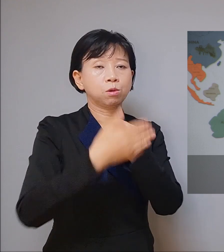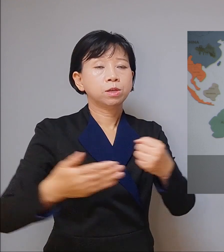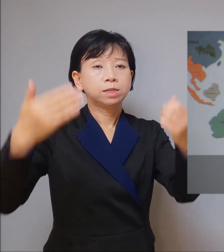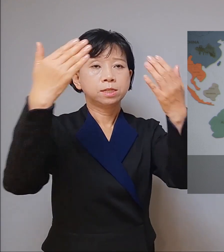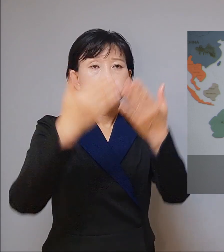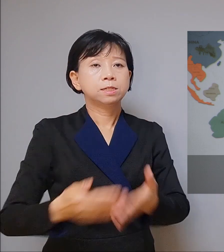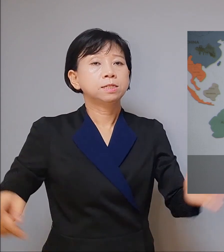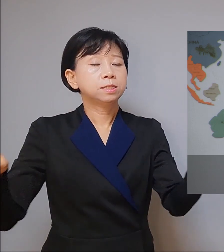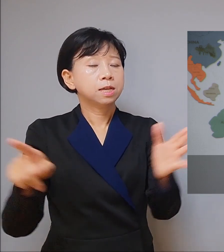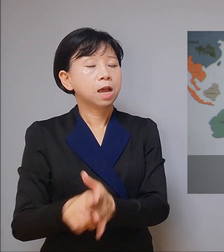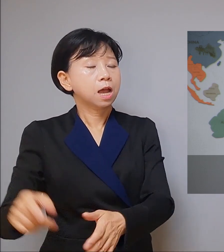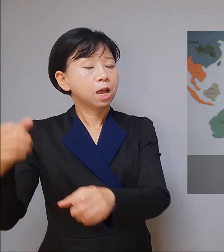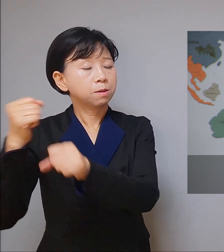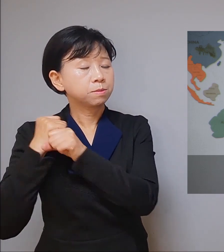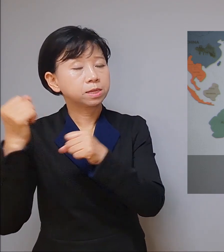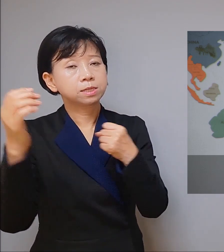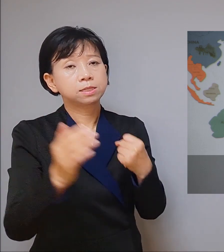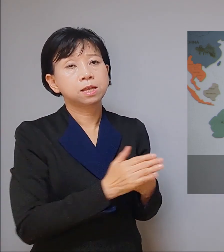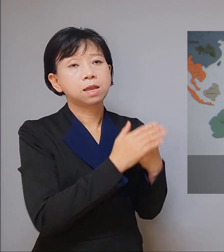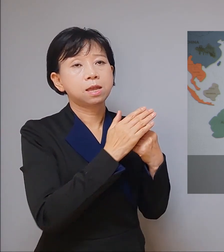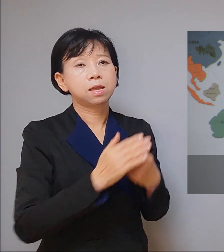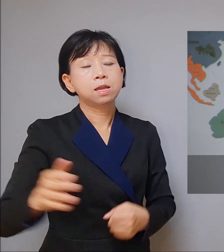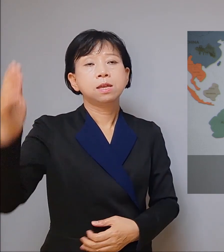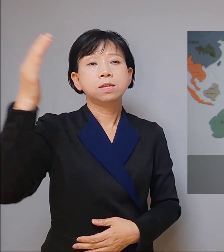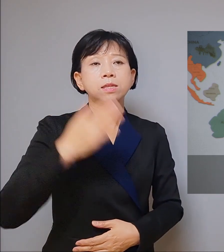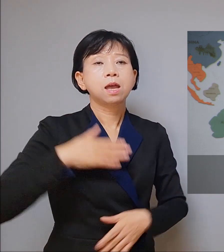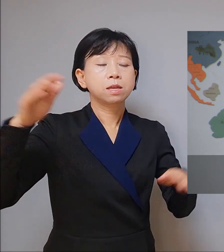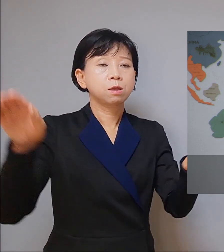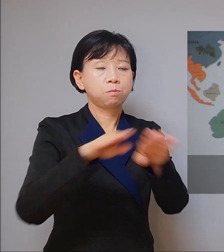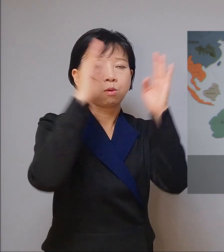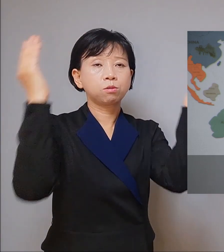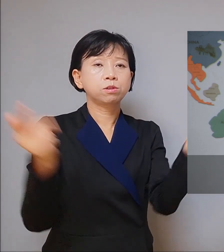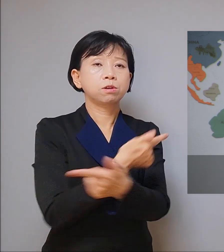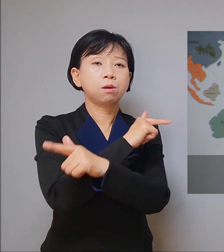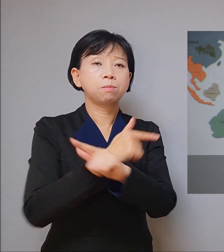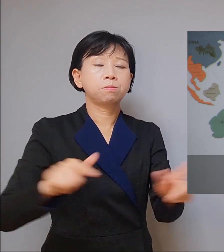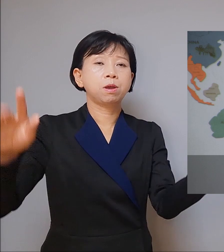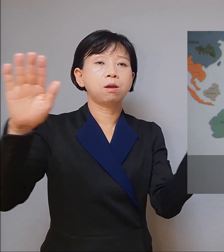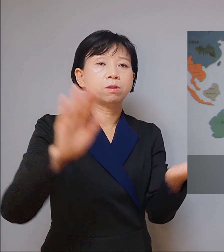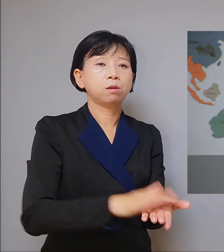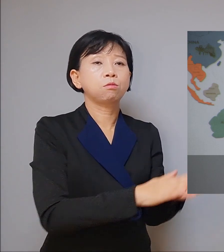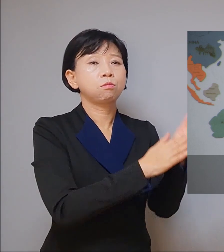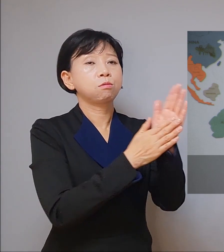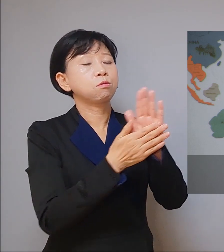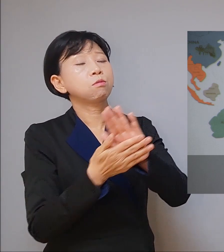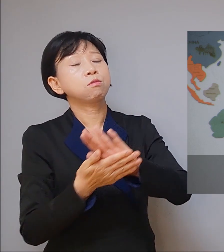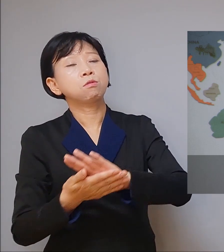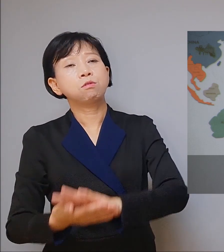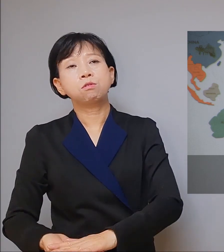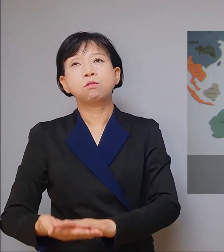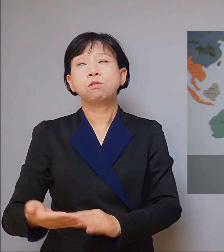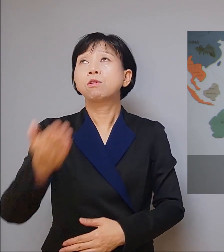주의 공로를 의지함일세. 나의 모든 것 변하고